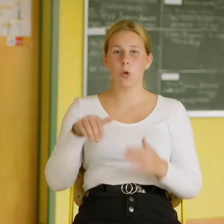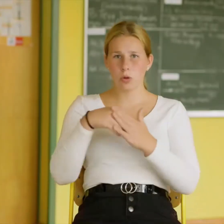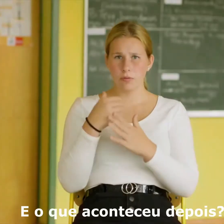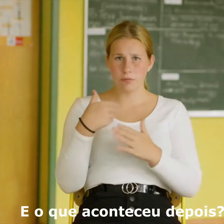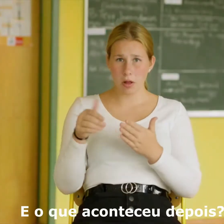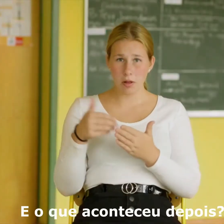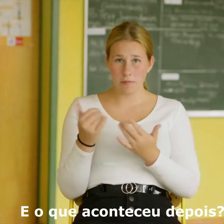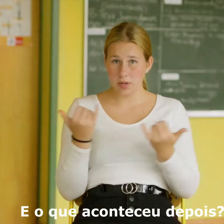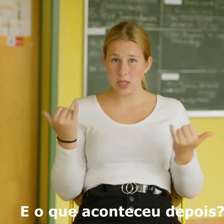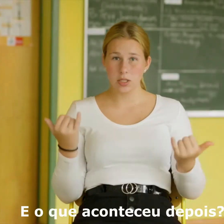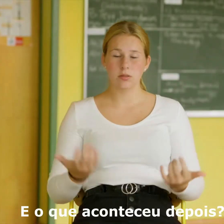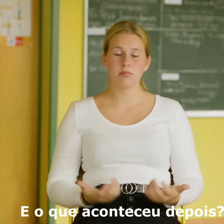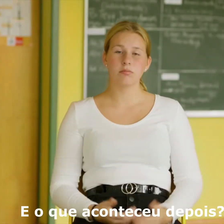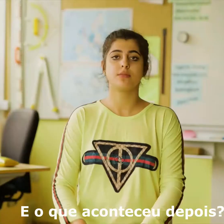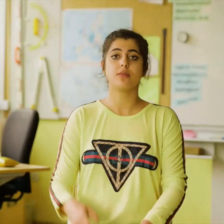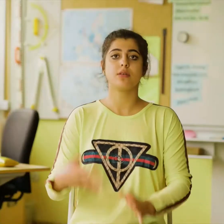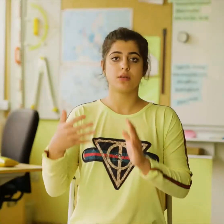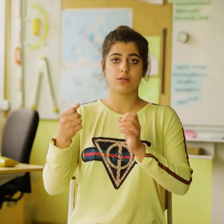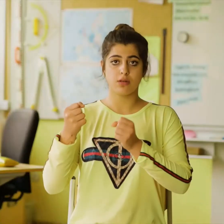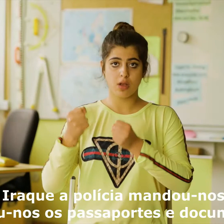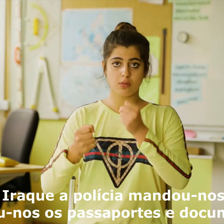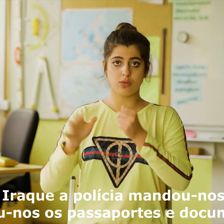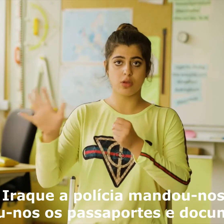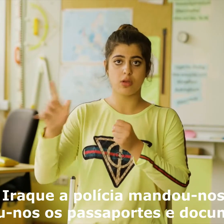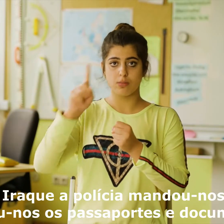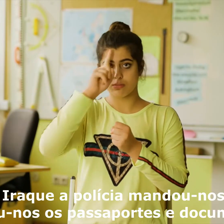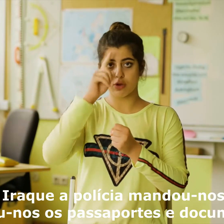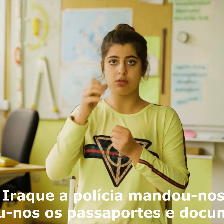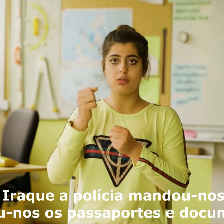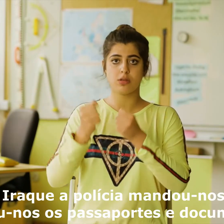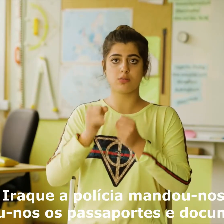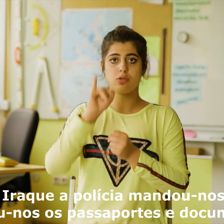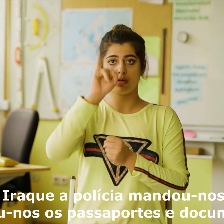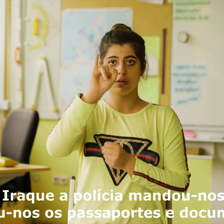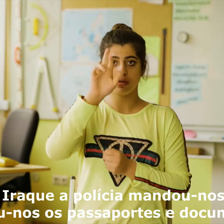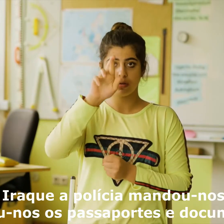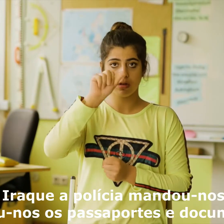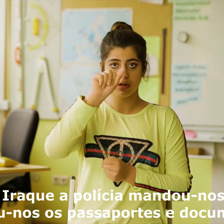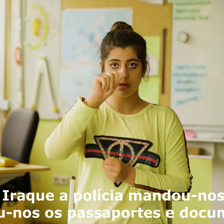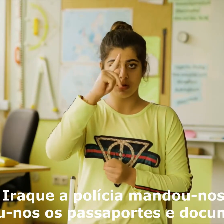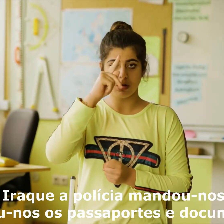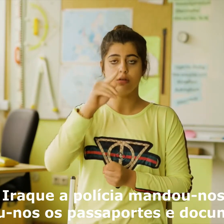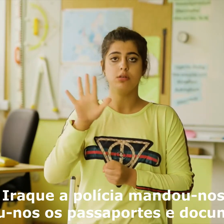E depois, como é que se seguiu? Depois lá no Iraque, a polícia parou-nos.